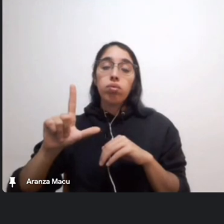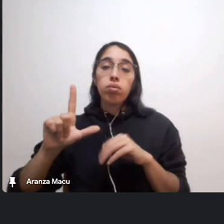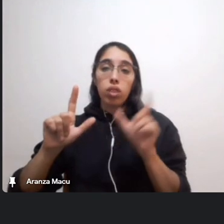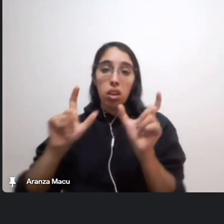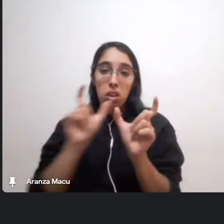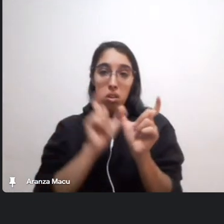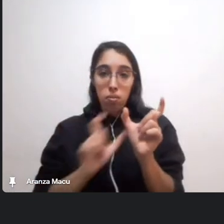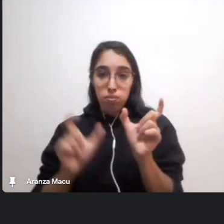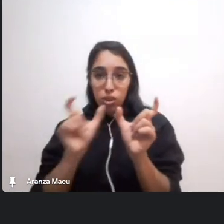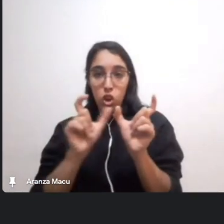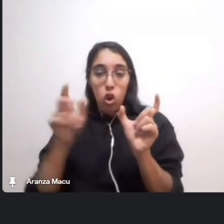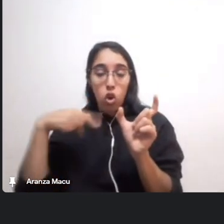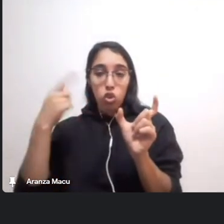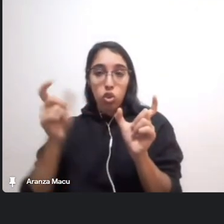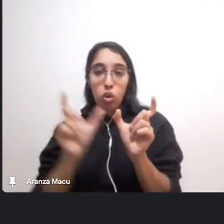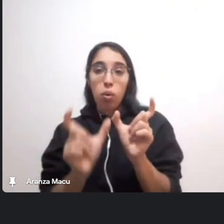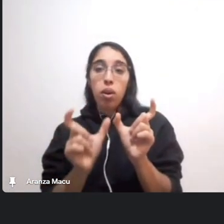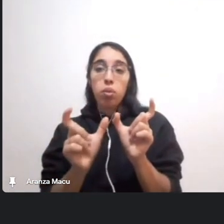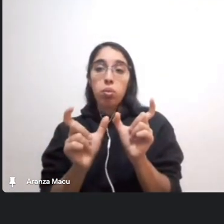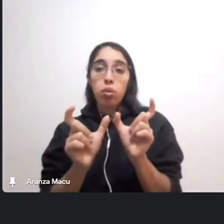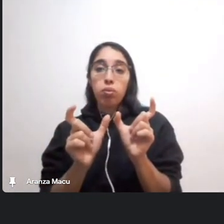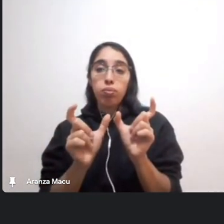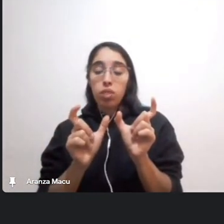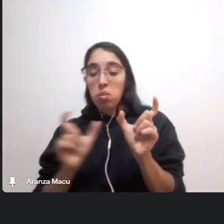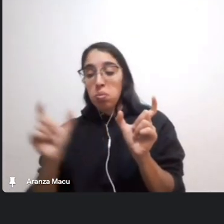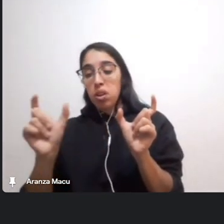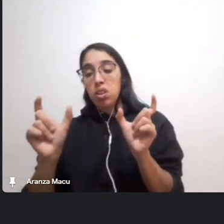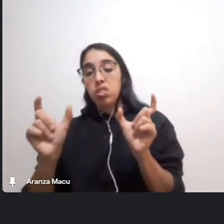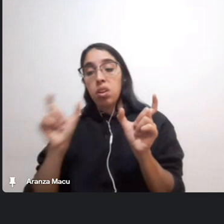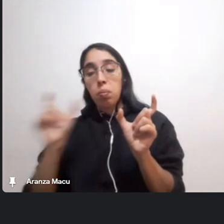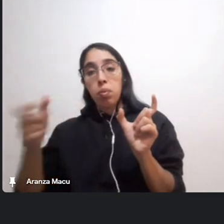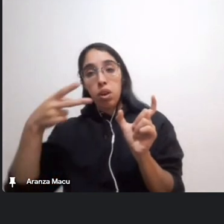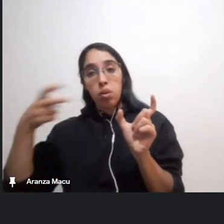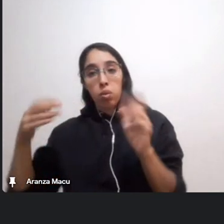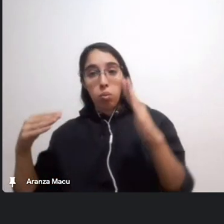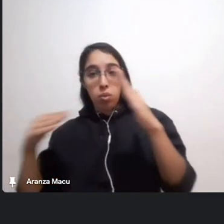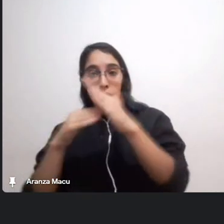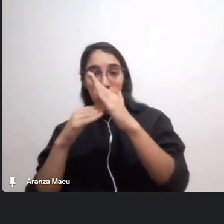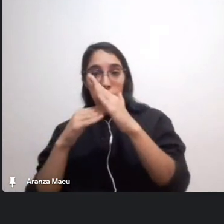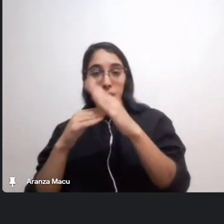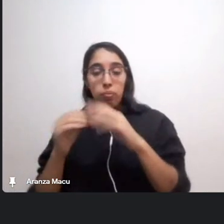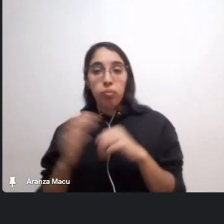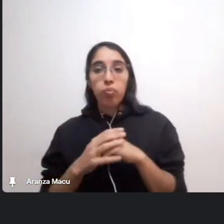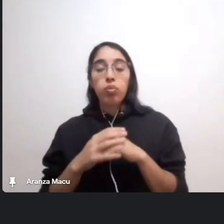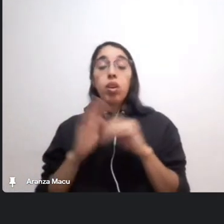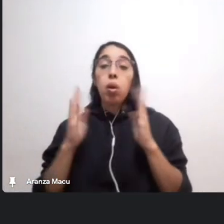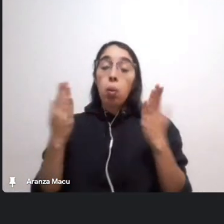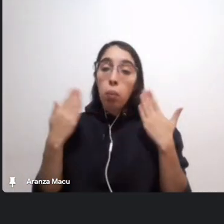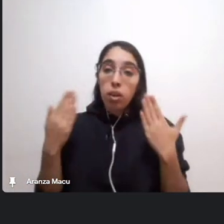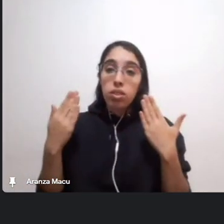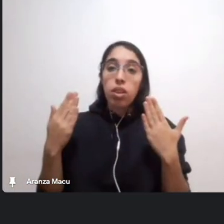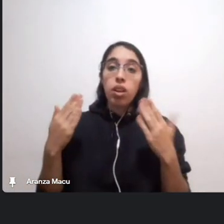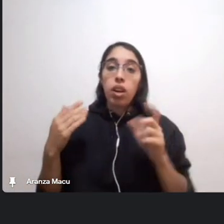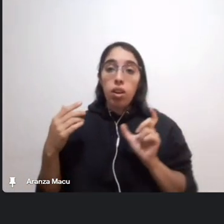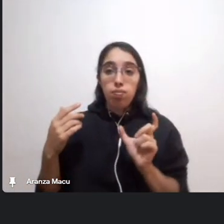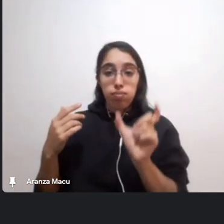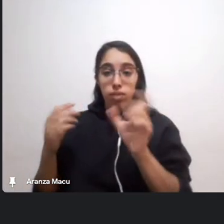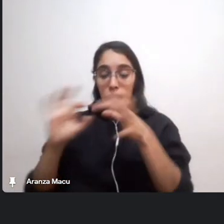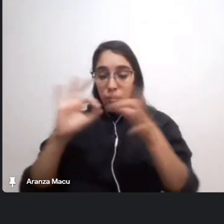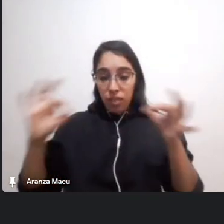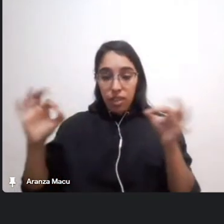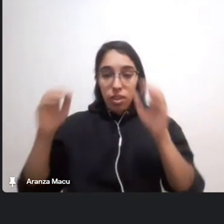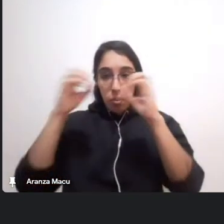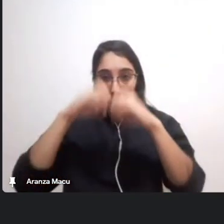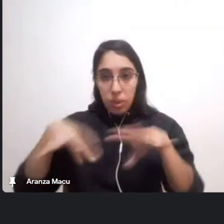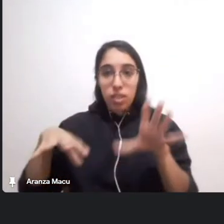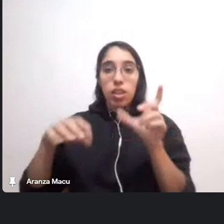puede comenzar con un verbo directamente auxiliar. Puede no tener el modal y empezar con un verbo auxiliar más